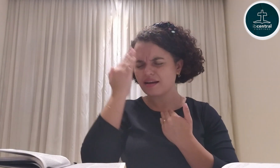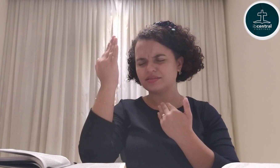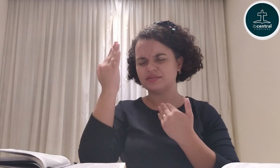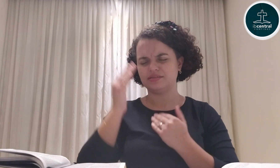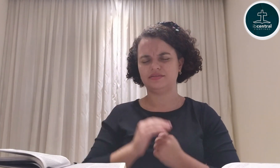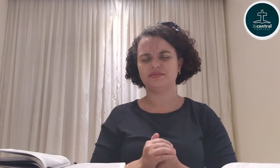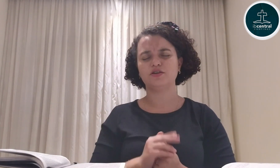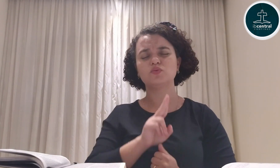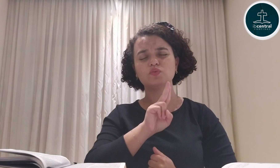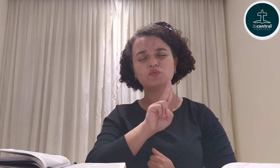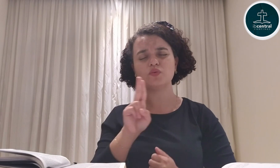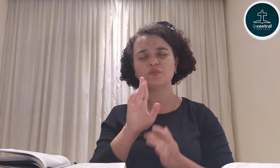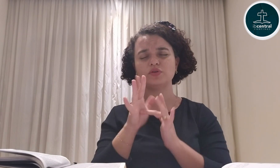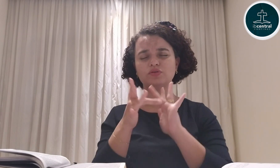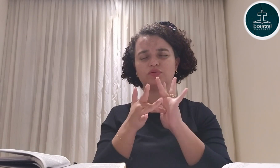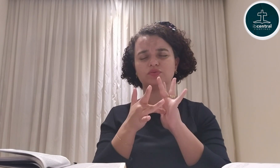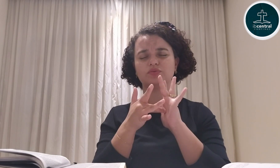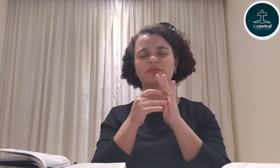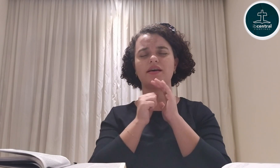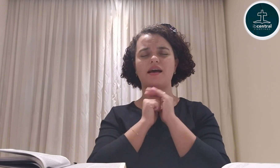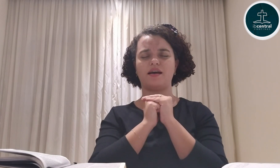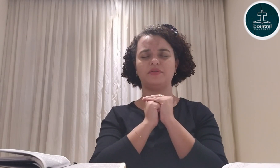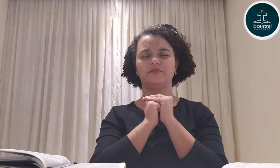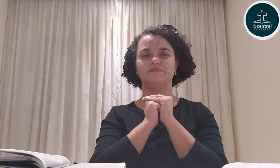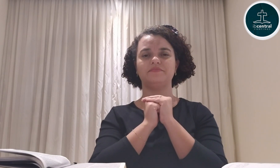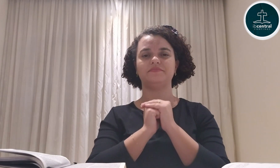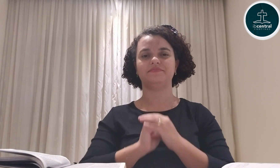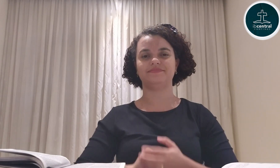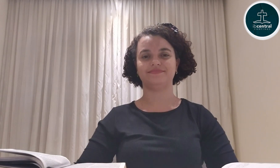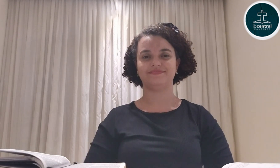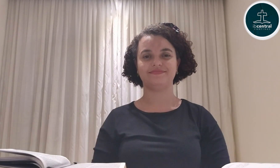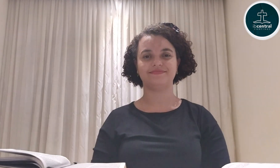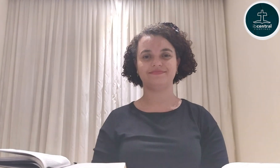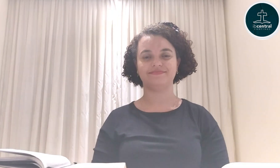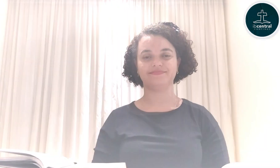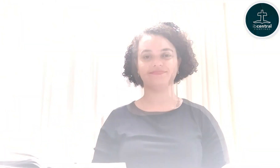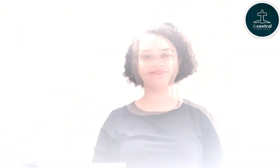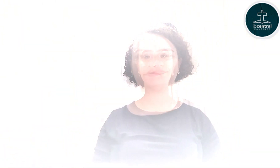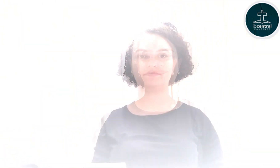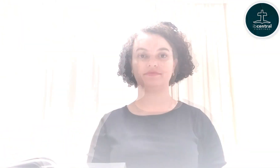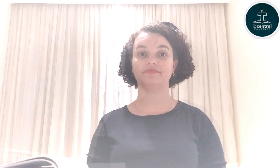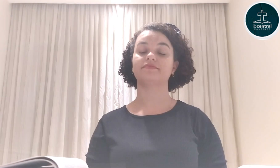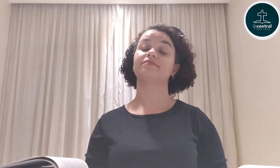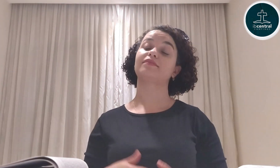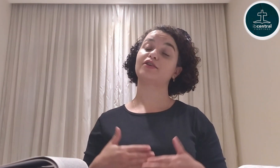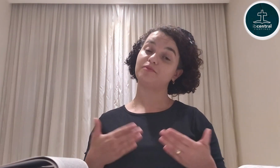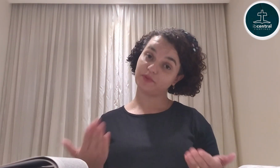em cada coração. Eu oro agradecida, em nome de Jesus.